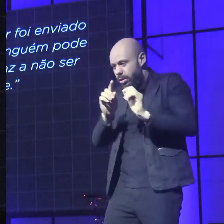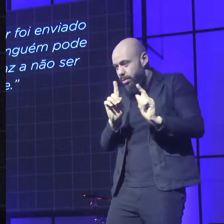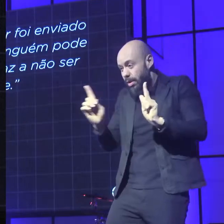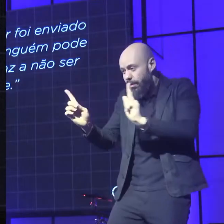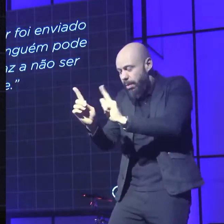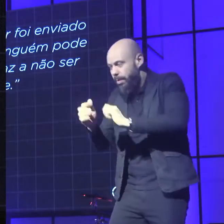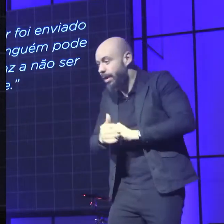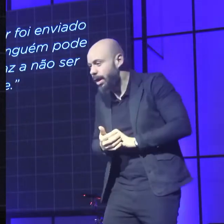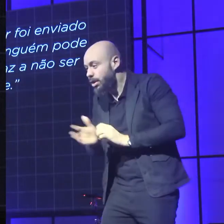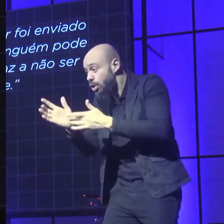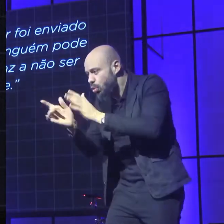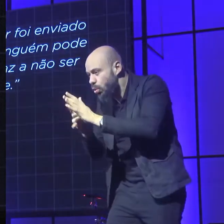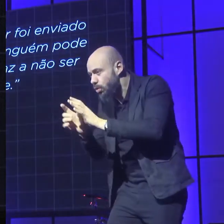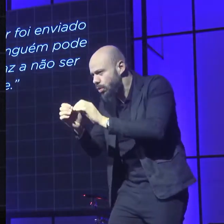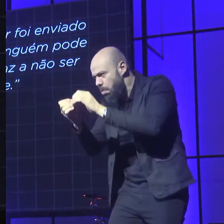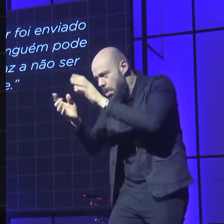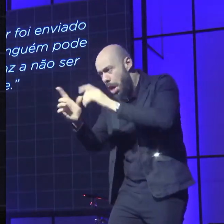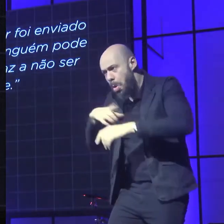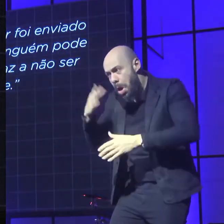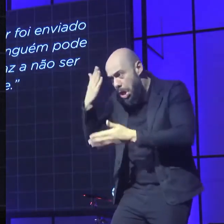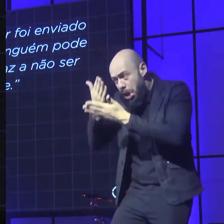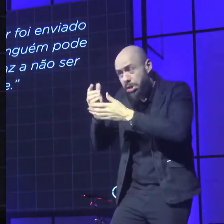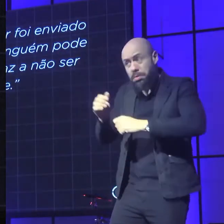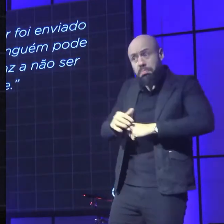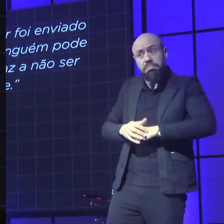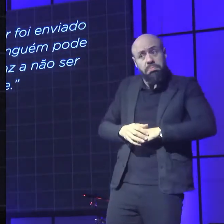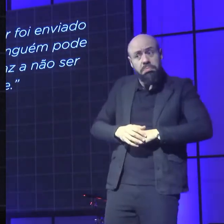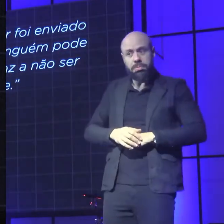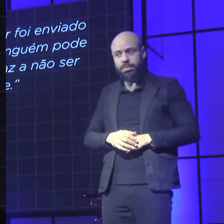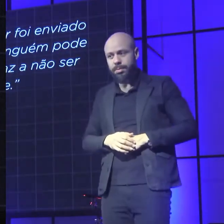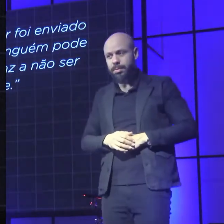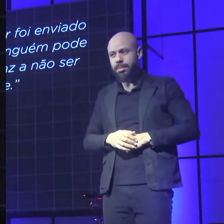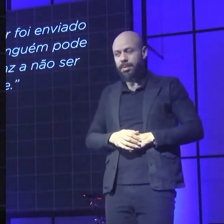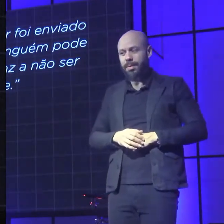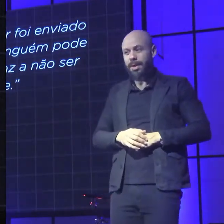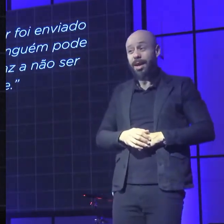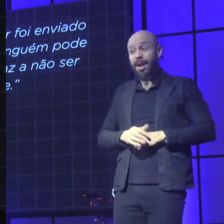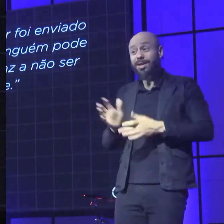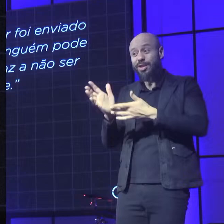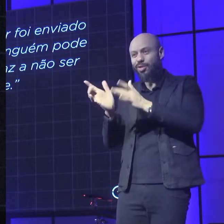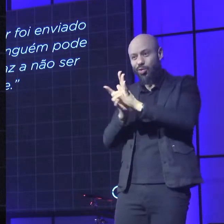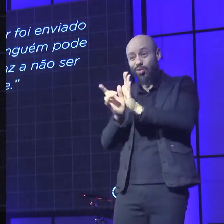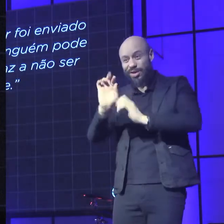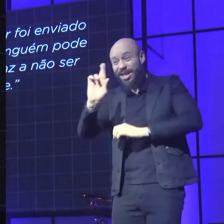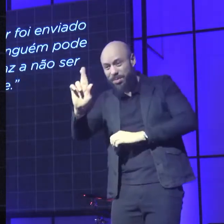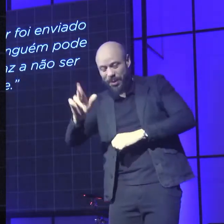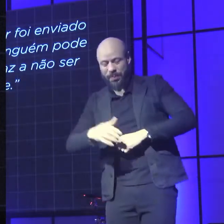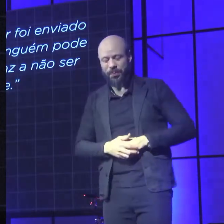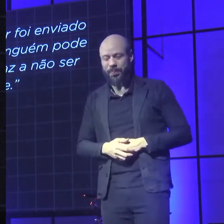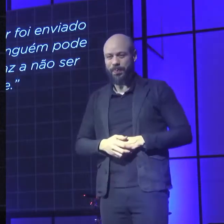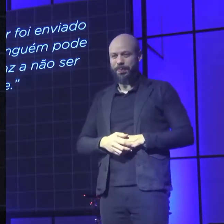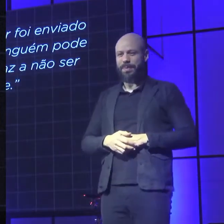realmente é de Deus. E então Jesus agora, observem a resposta que Jesus dá a Nicodemos.